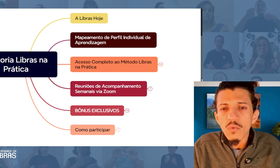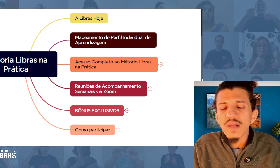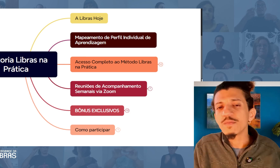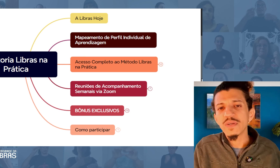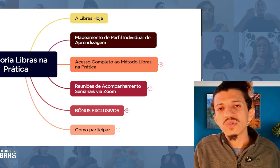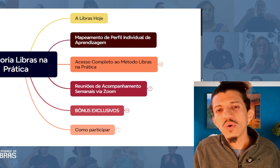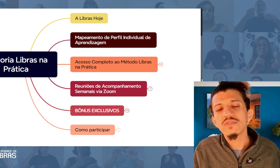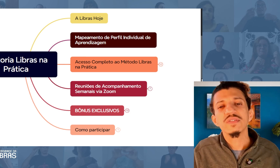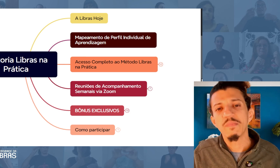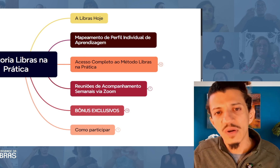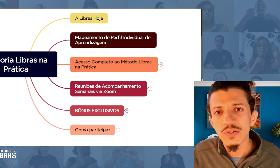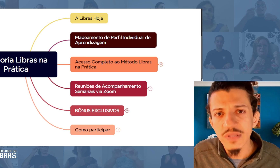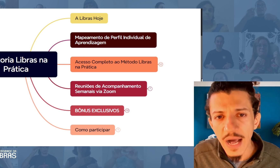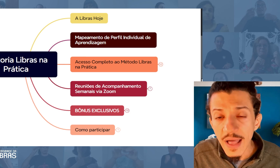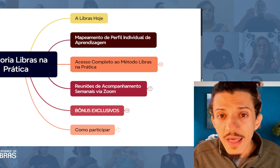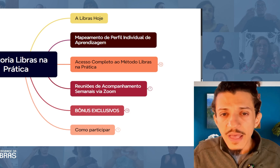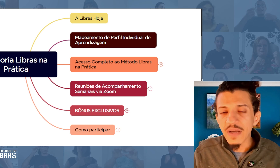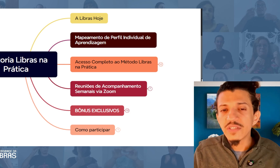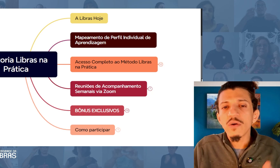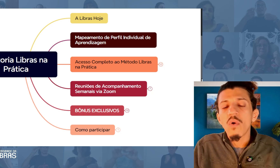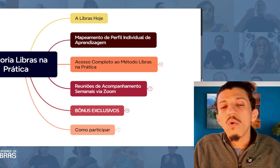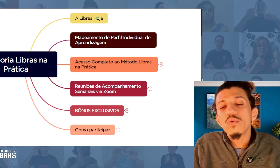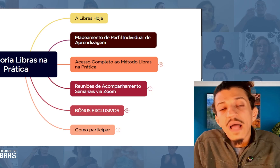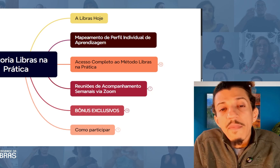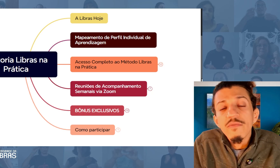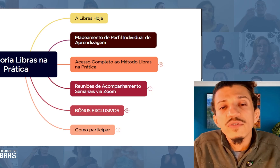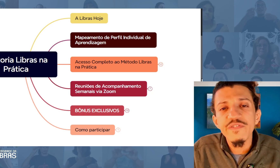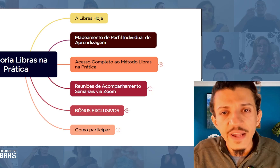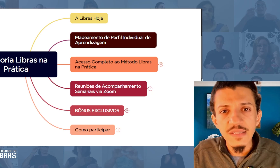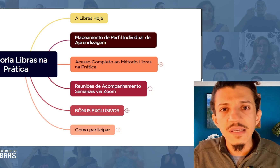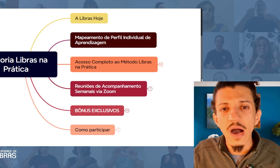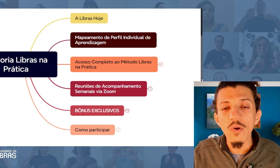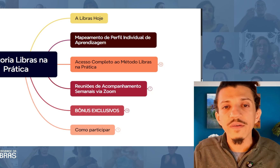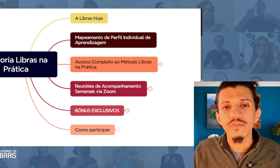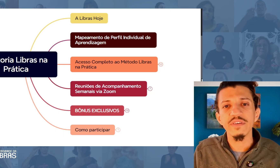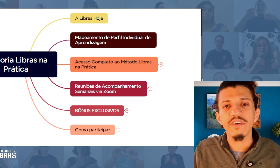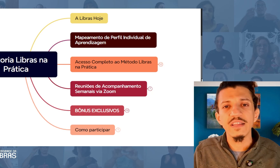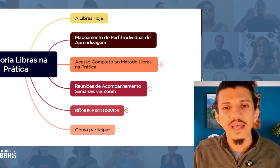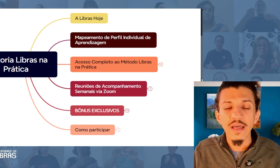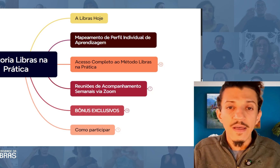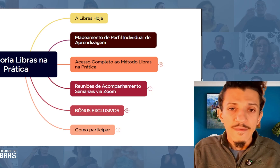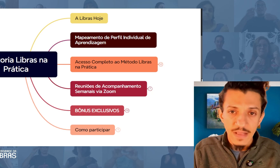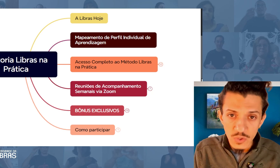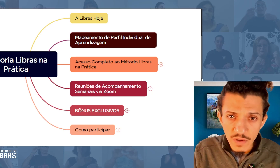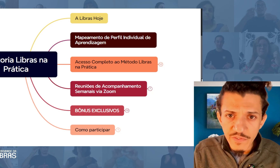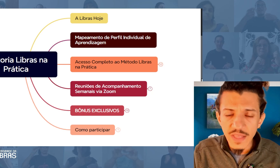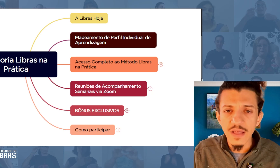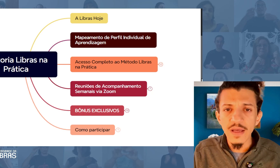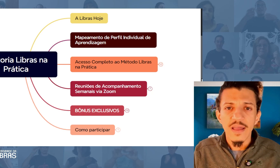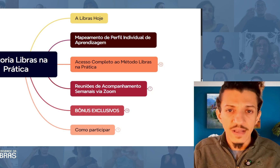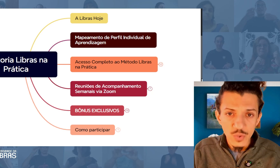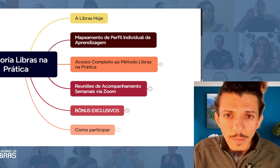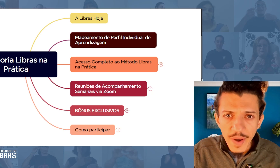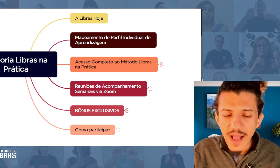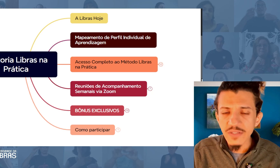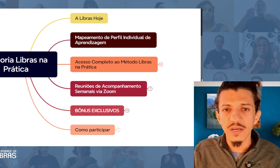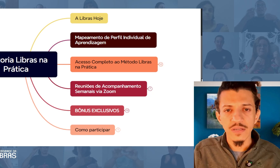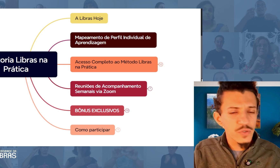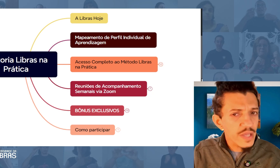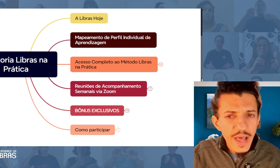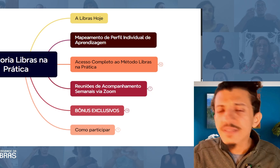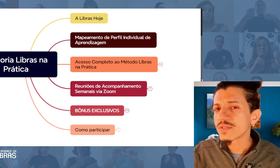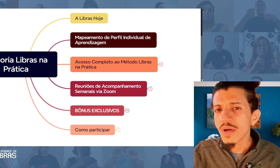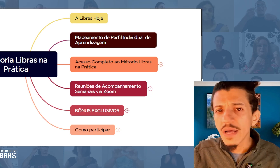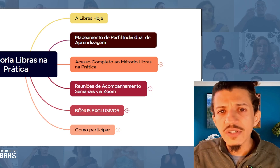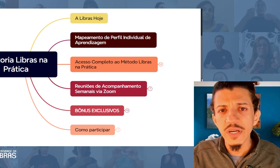Imagina quantas pessoas você pode ajudar. Imagina qual o tamanho do diferencial que você vai ter na sua vida, na sua prática, na